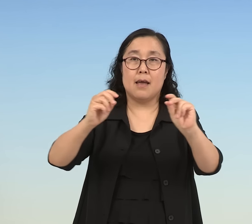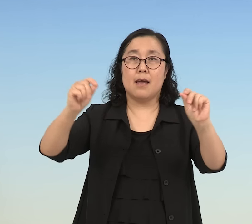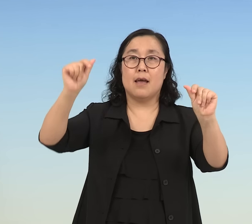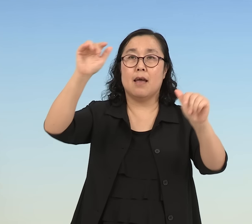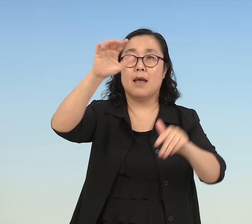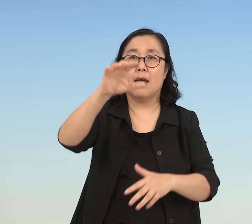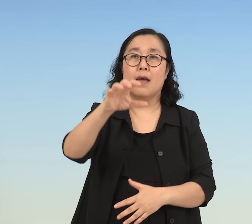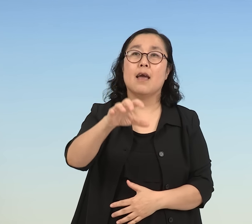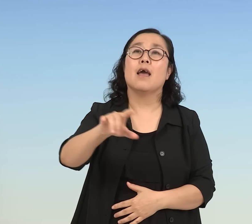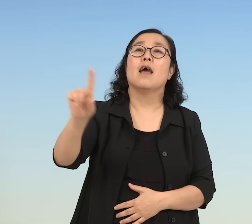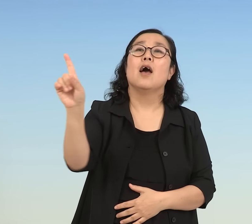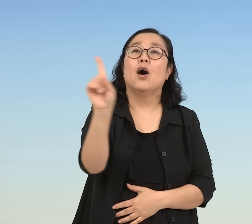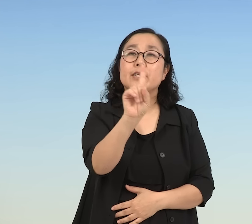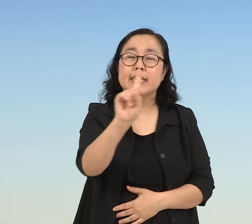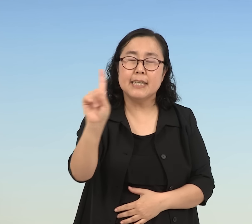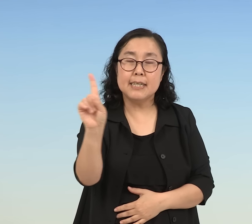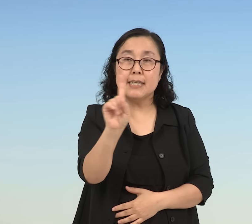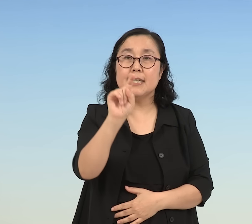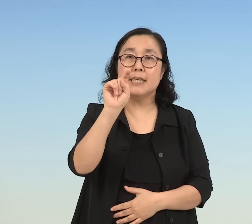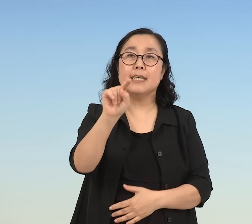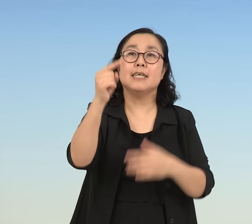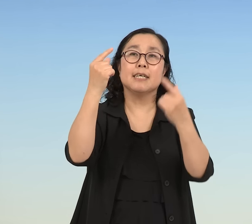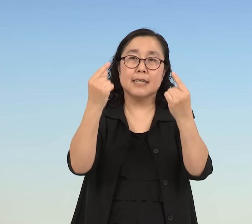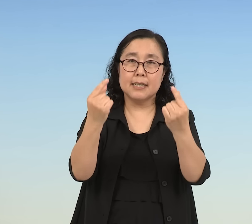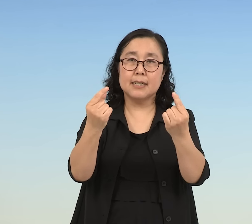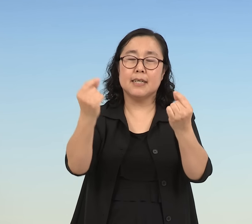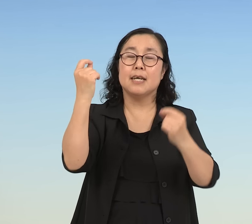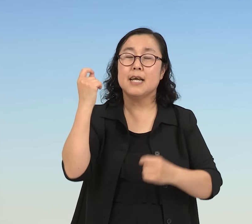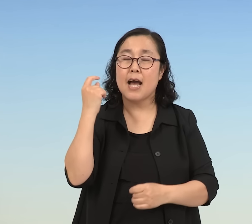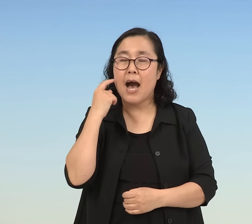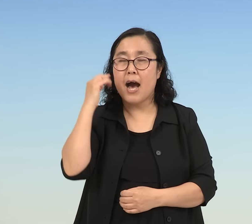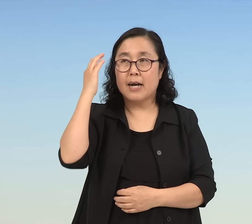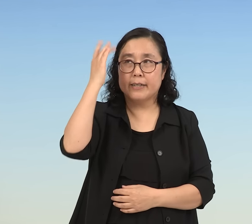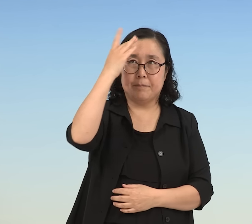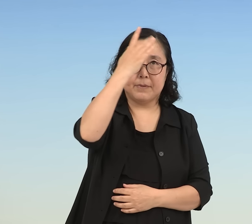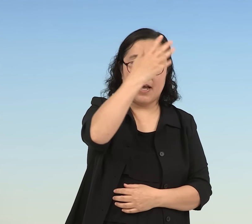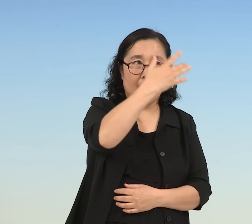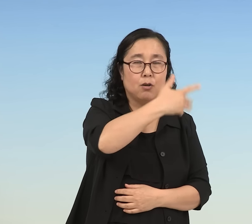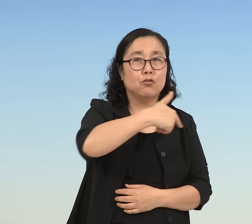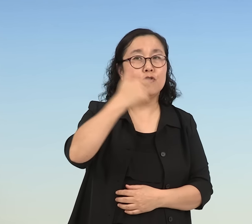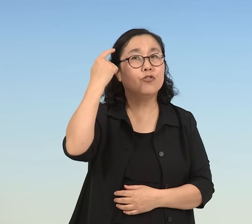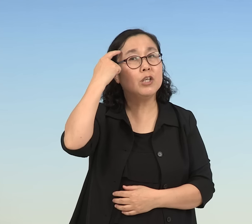어찌 그리 아름다운지요. 어찌 그리